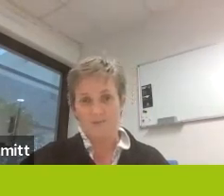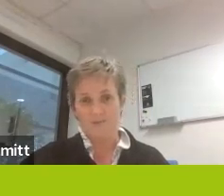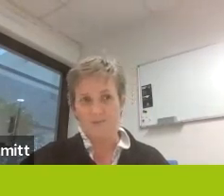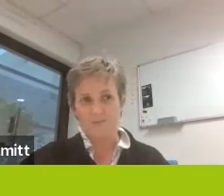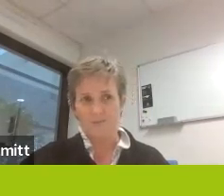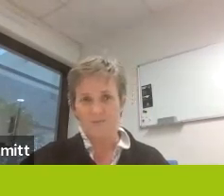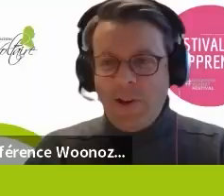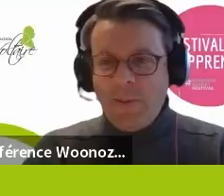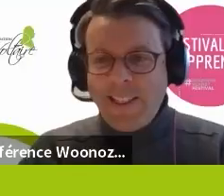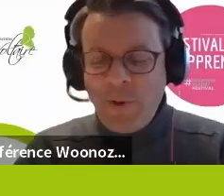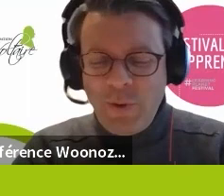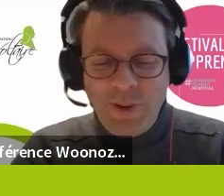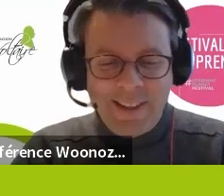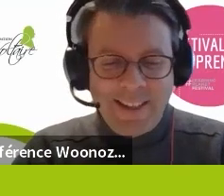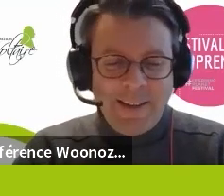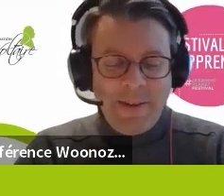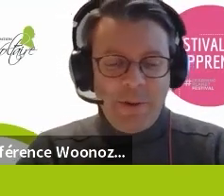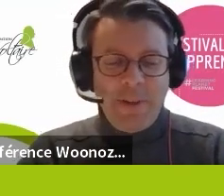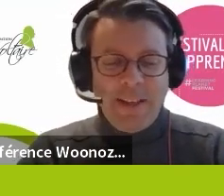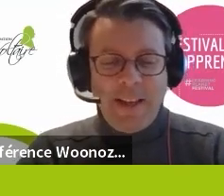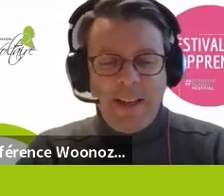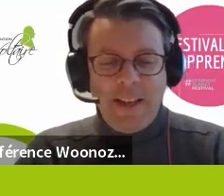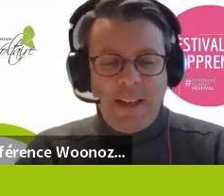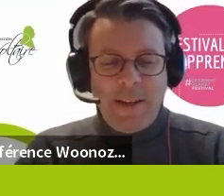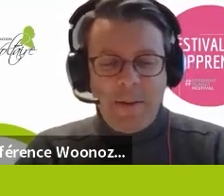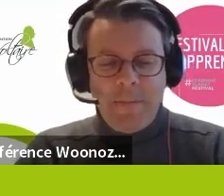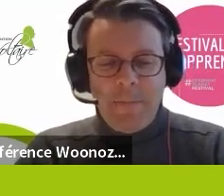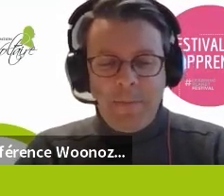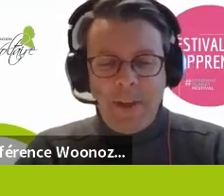choses. D'accord, merci beaucoup, Madame Schmitt.